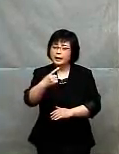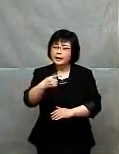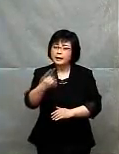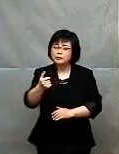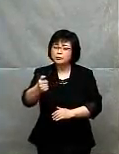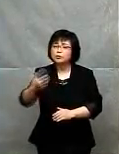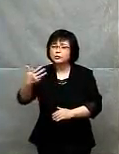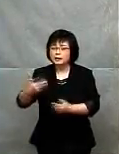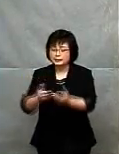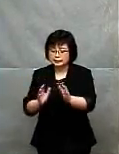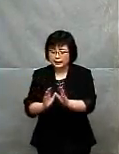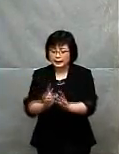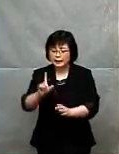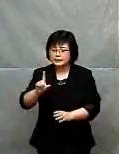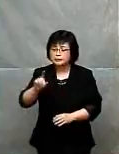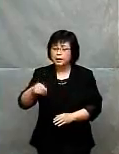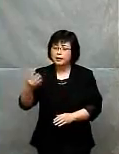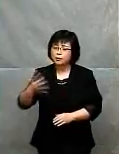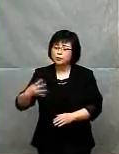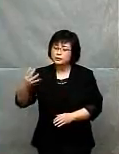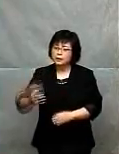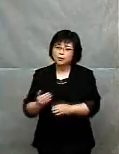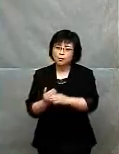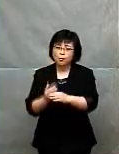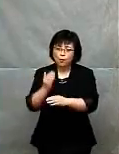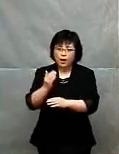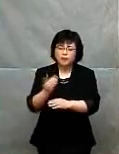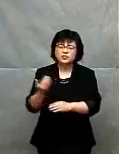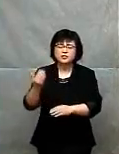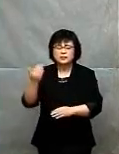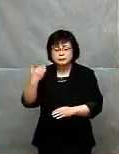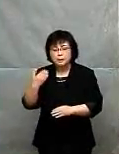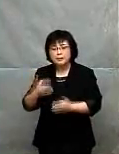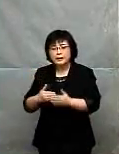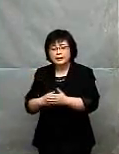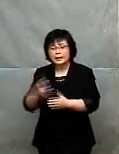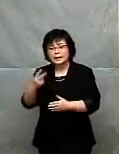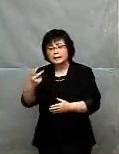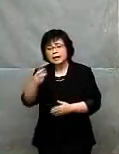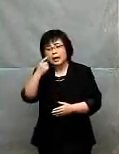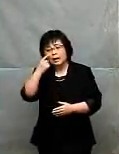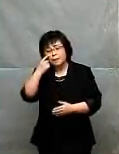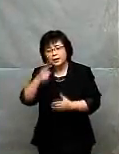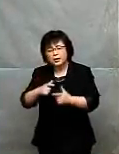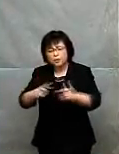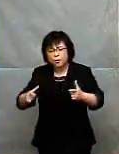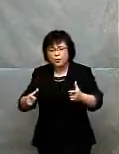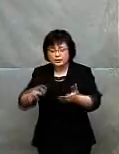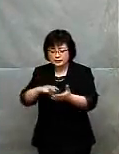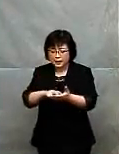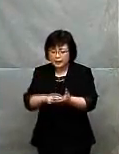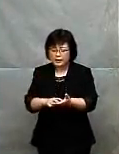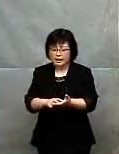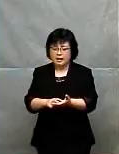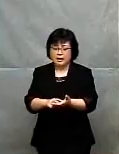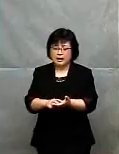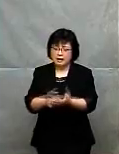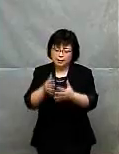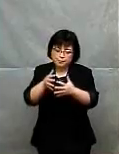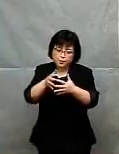体1万4000人を超える過去2番目に多い参加が見込まれているとお聞きをしております